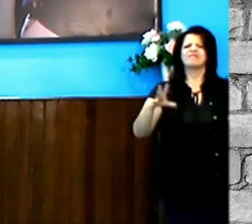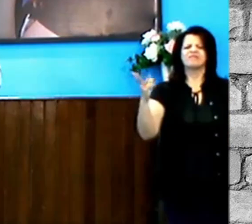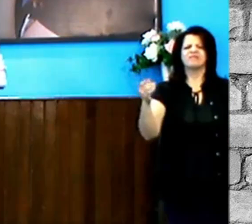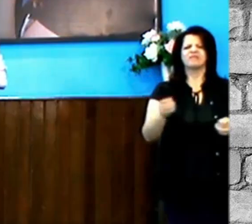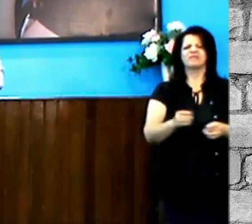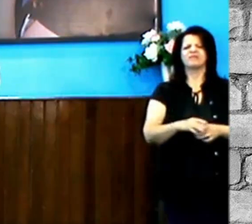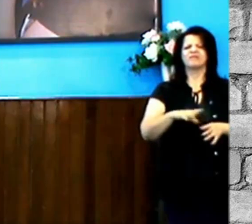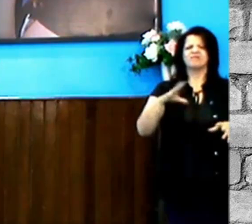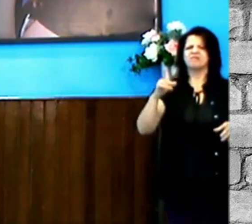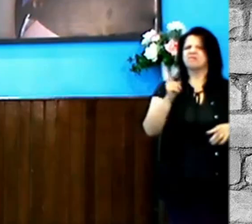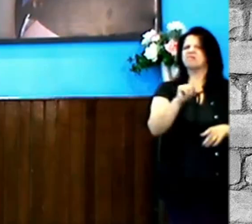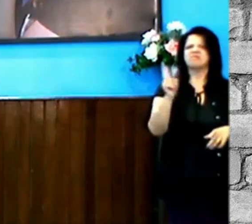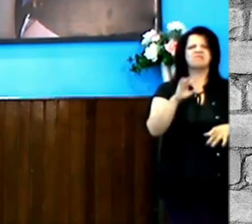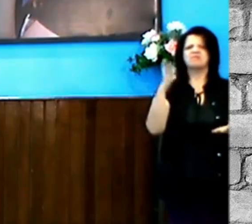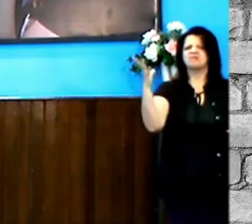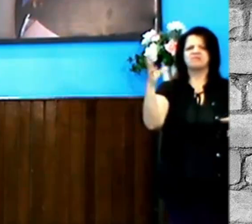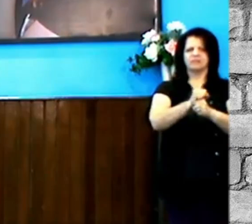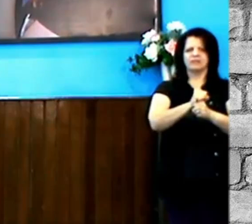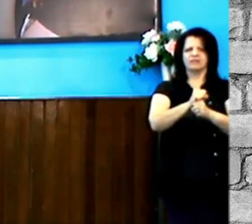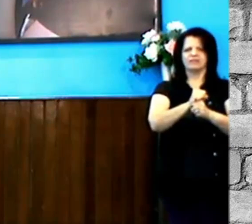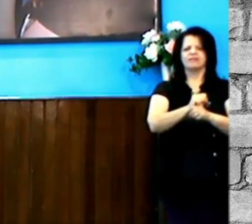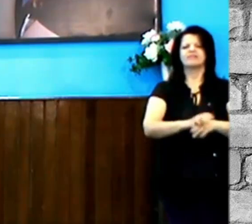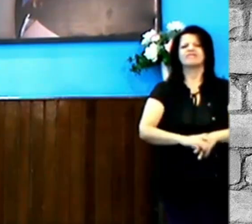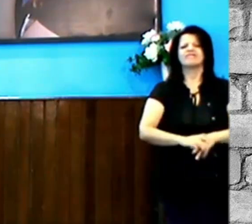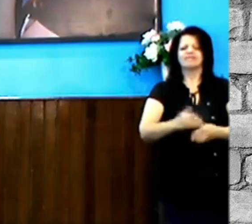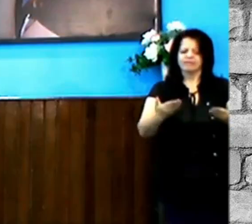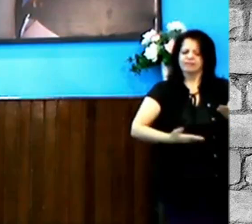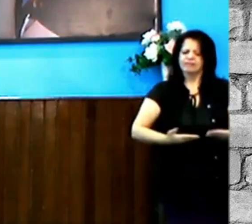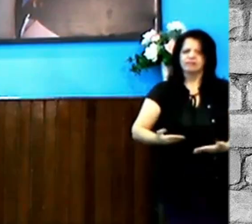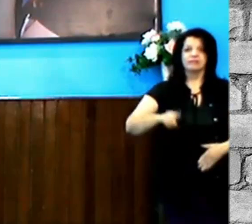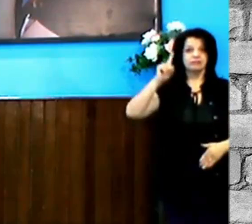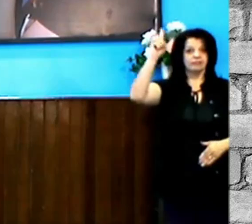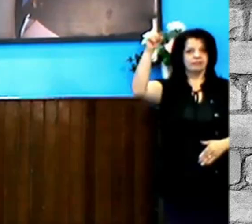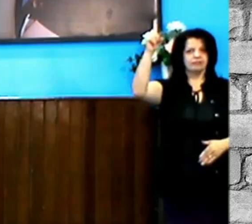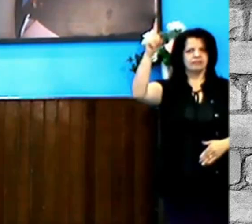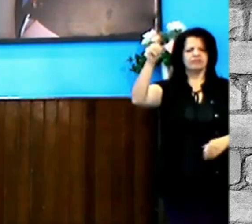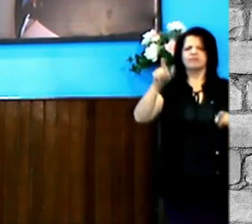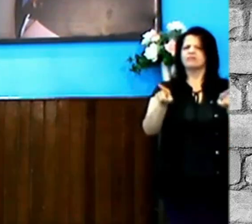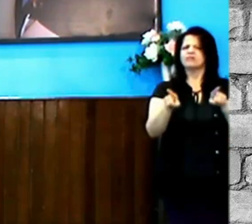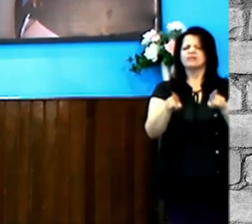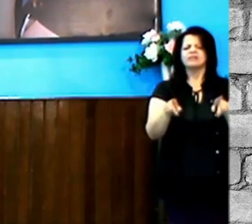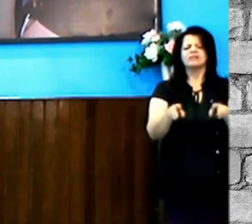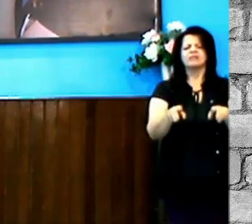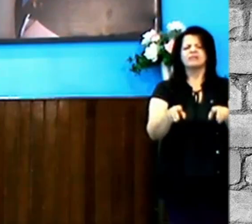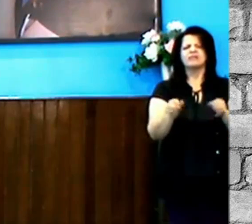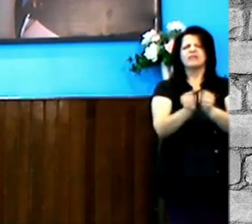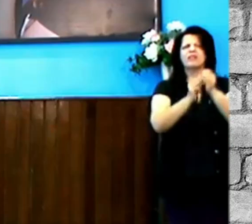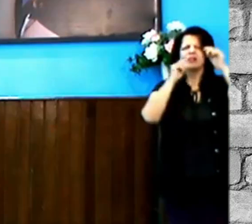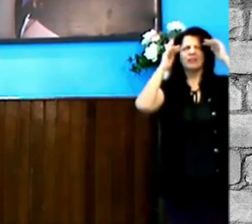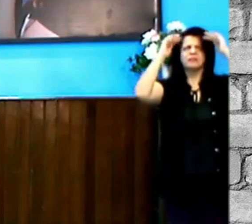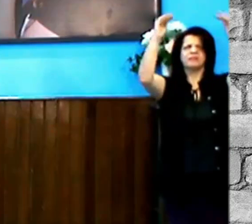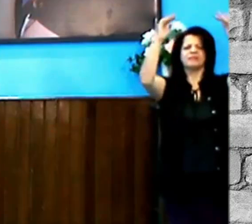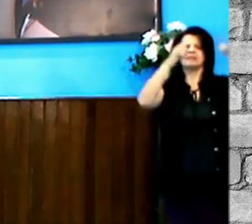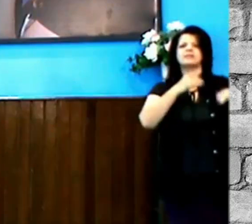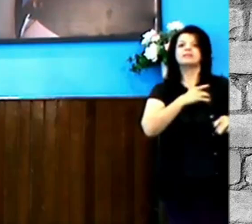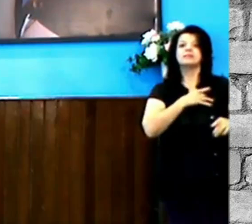especialmente, né? Sirvamos a Deus de modo agradável, com reverência e santo temor,